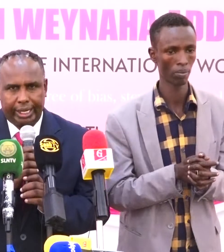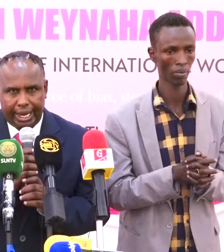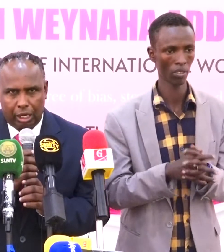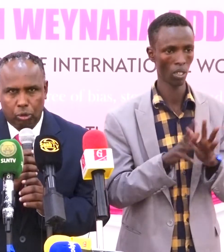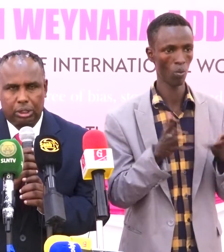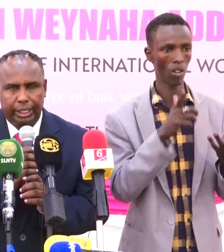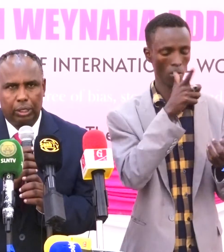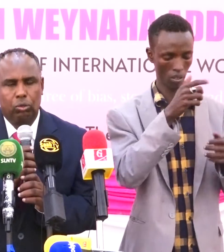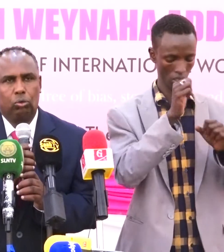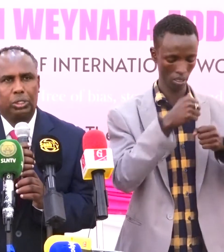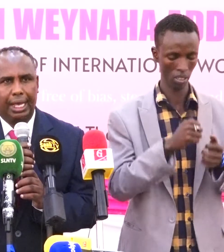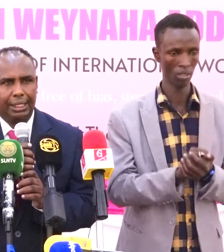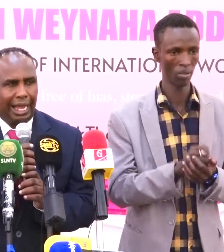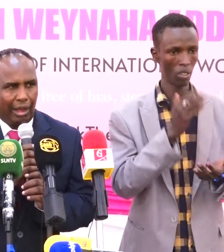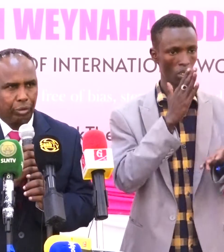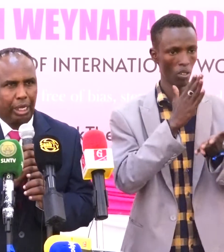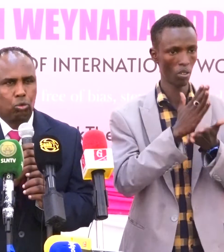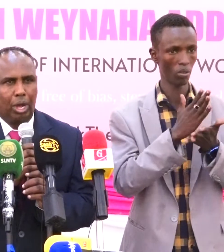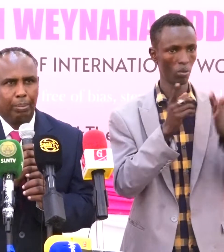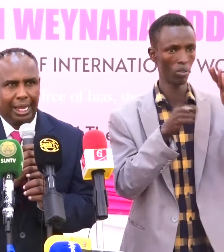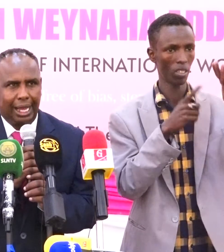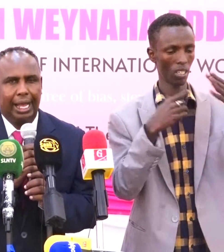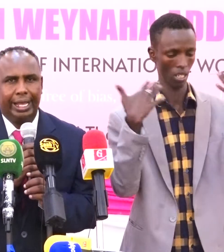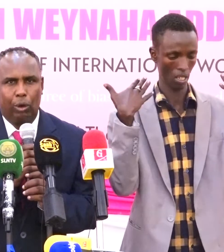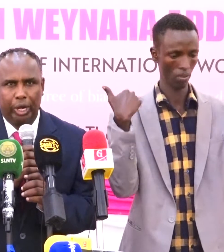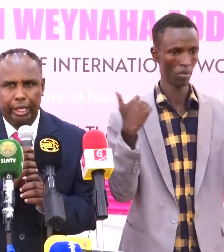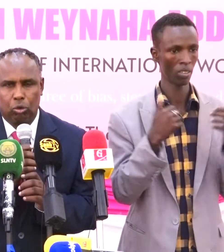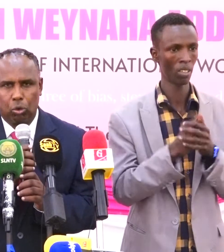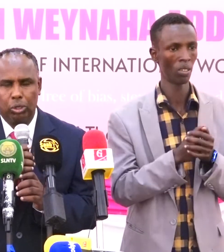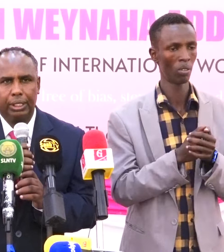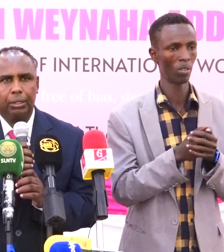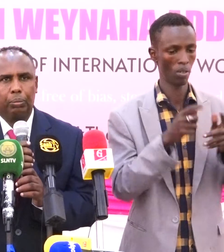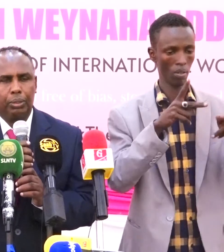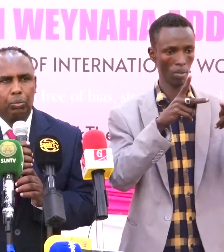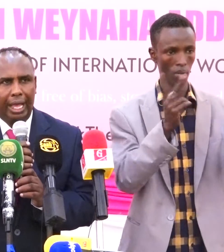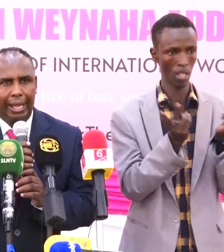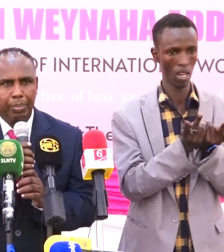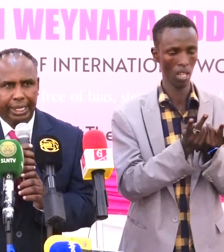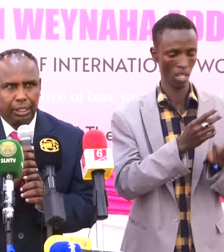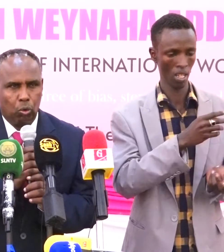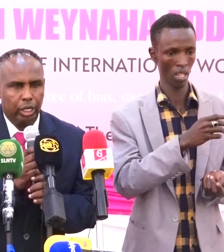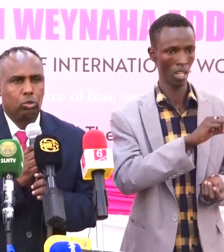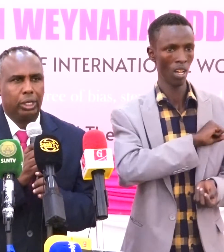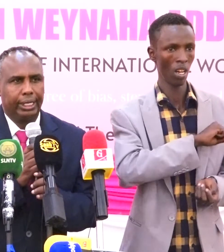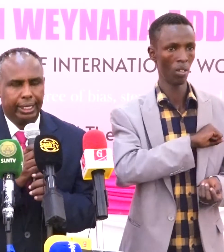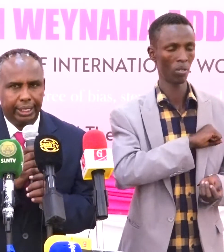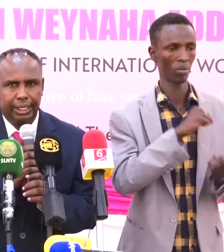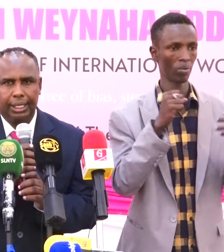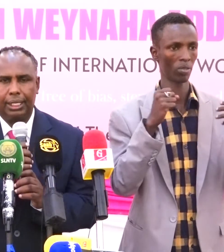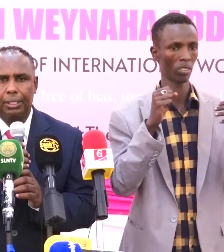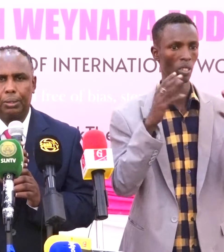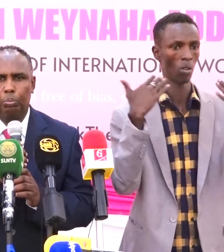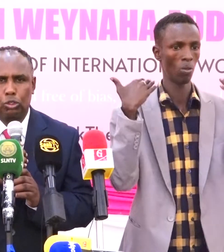waxaan oran karaa runtii wasaaradda caafimaadku waa meelaha ay haweenku ahmiyadda weyn ku